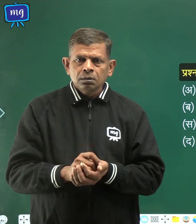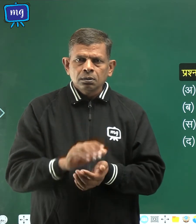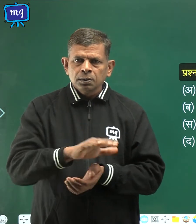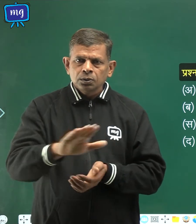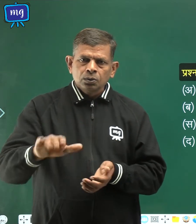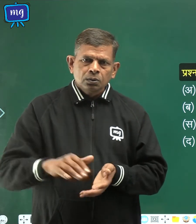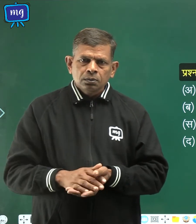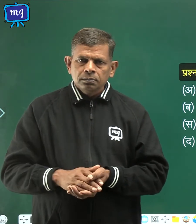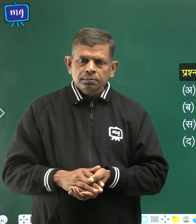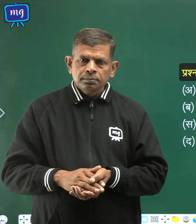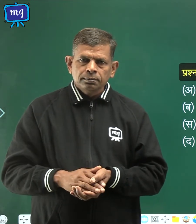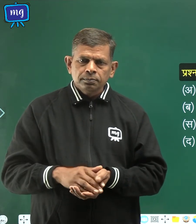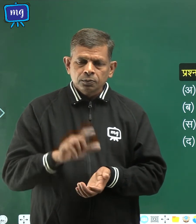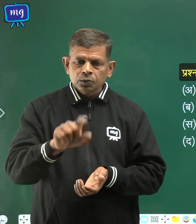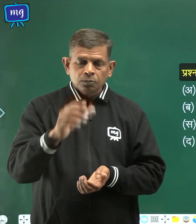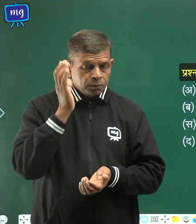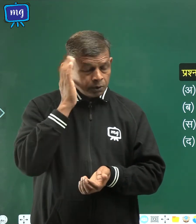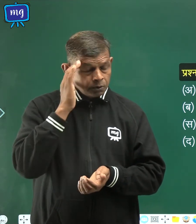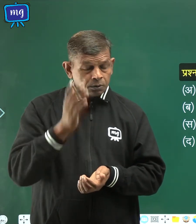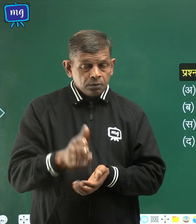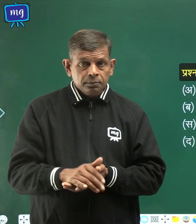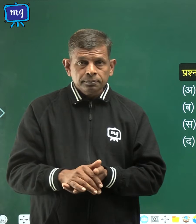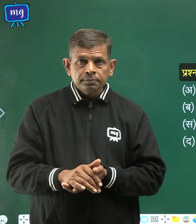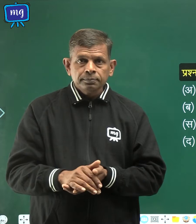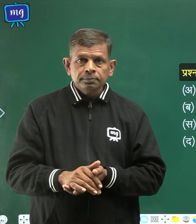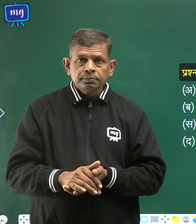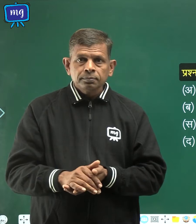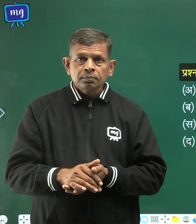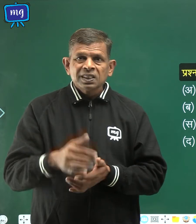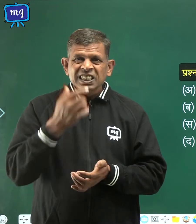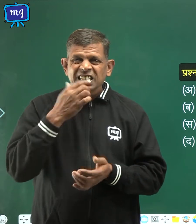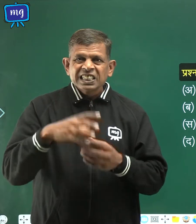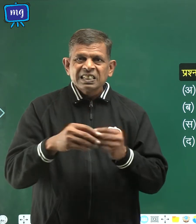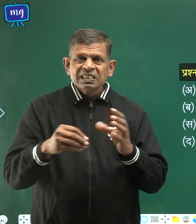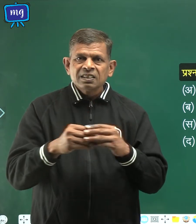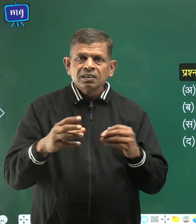बच्चों, तुम जानते हो ना, कपास से